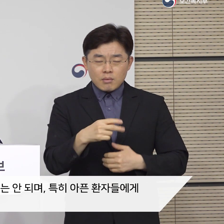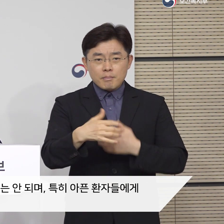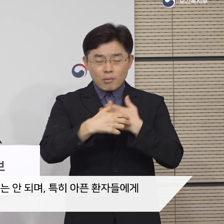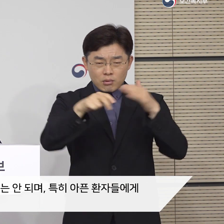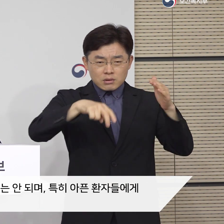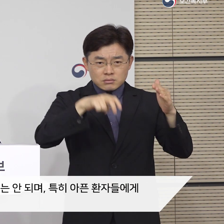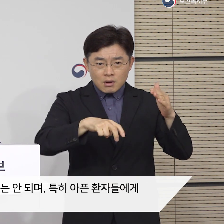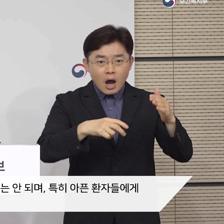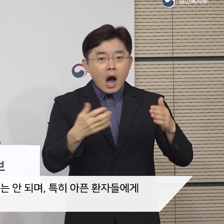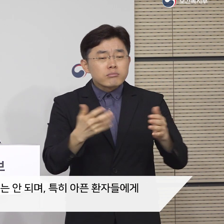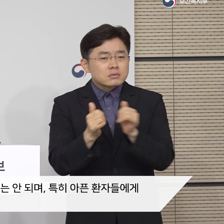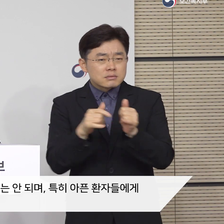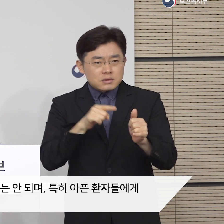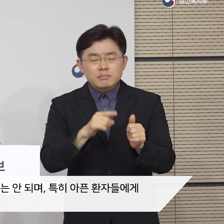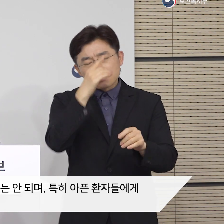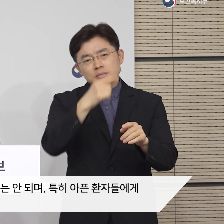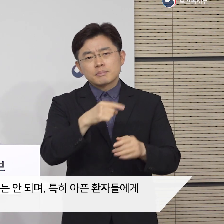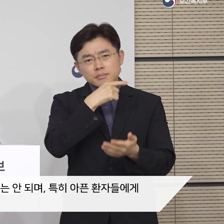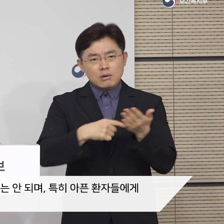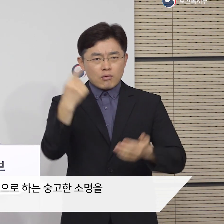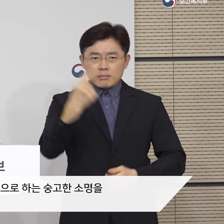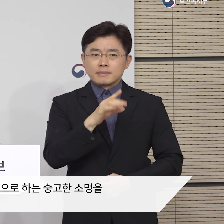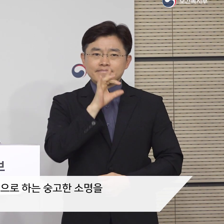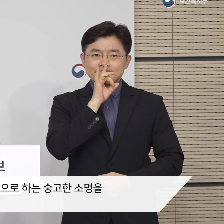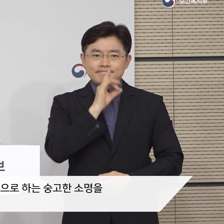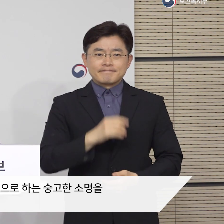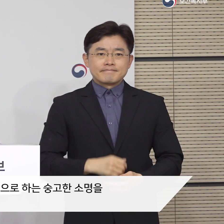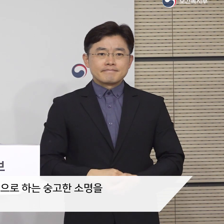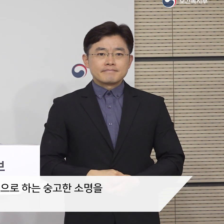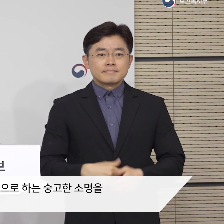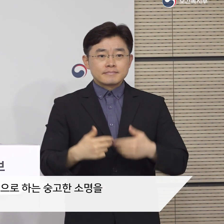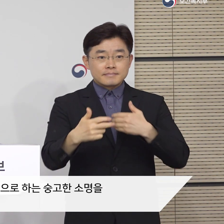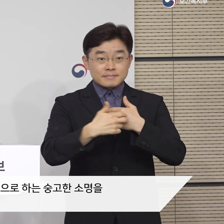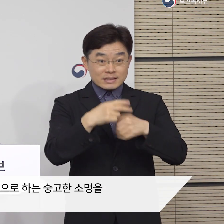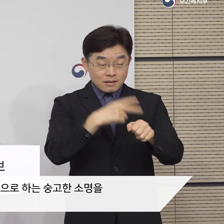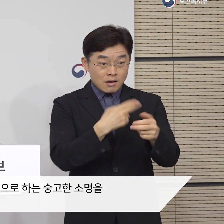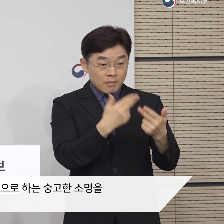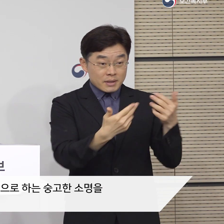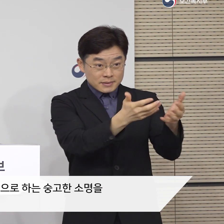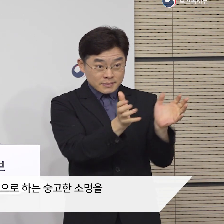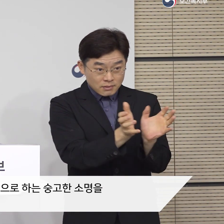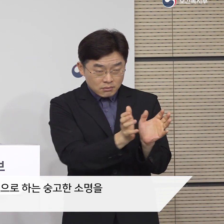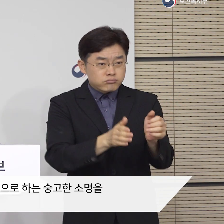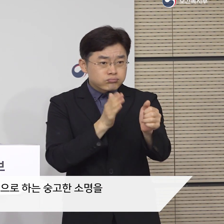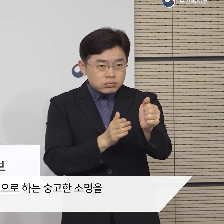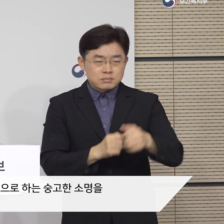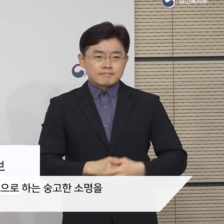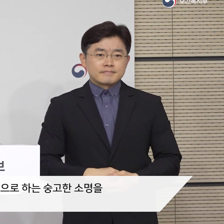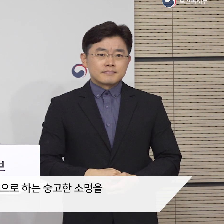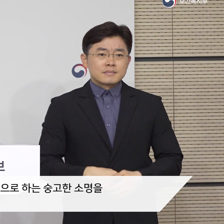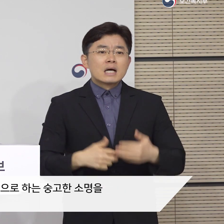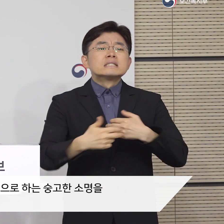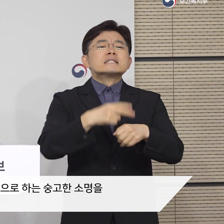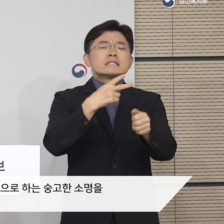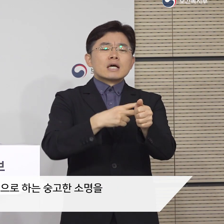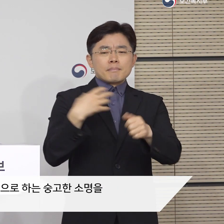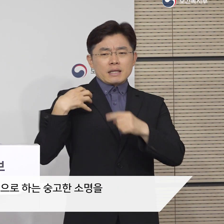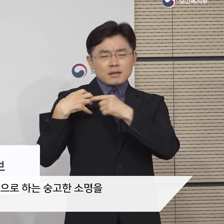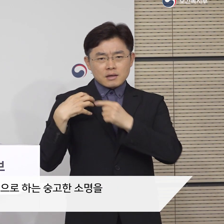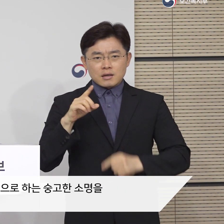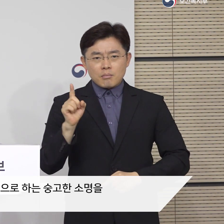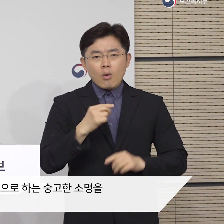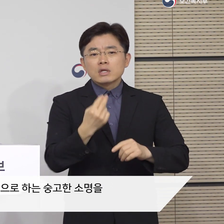피해가 생겨서는 안 될 것입니다. 의사협회도 국민의 건강과 생명을 최우선으로 하는 숭고한